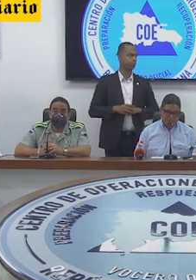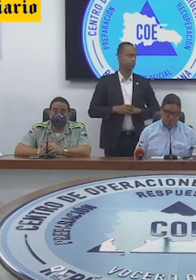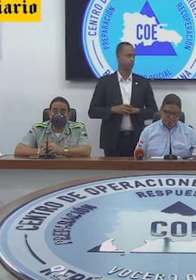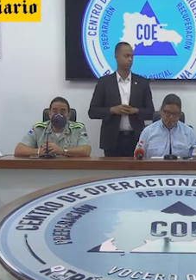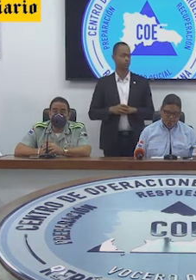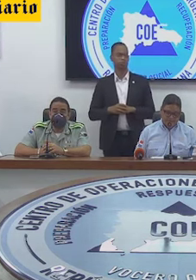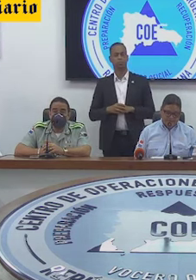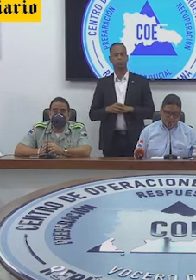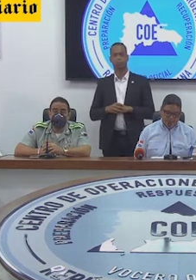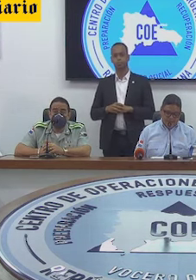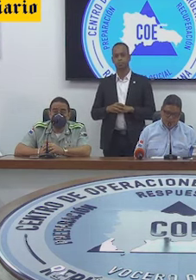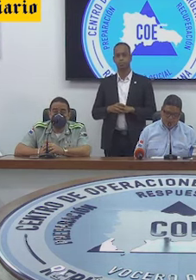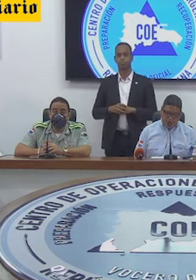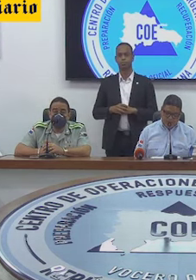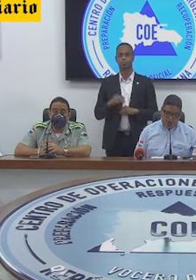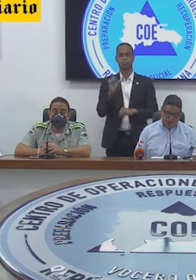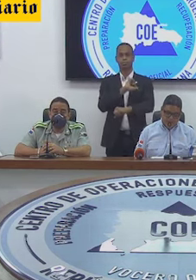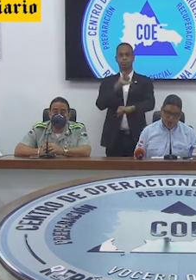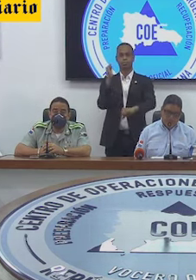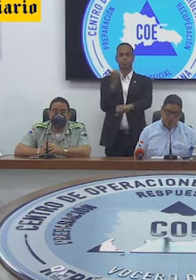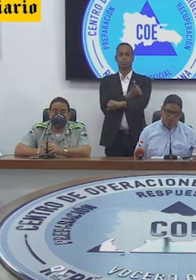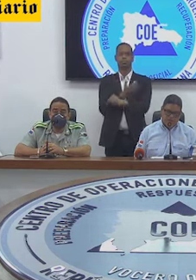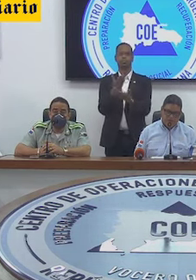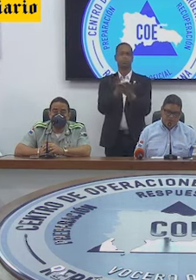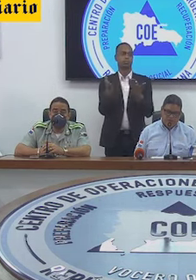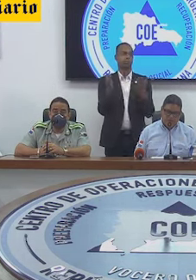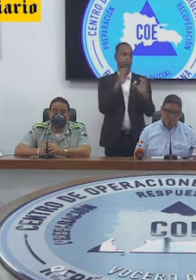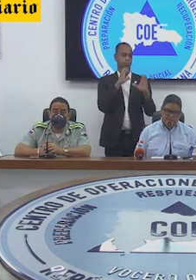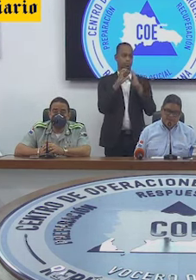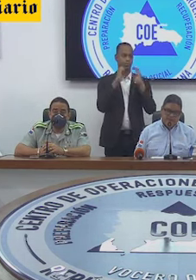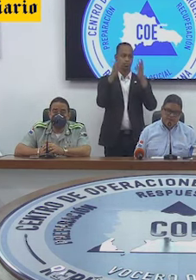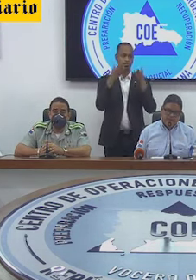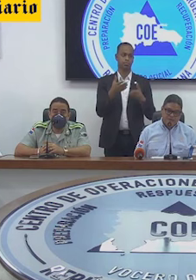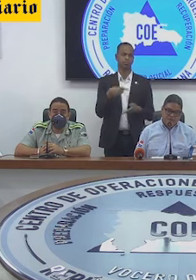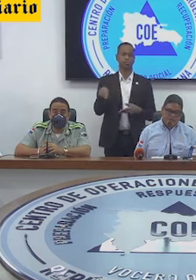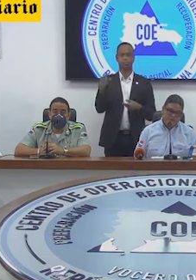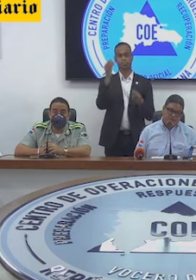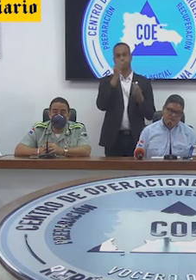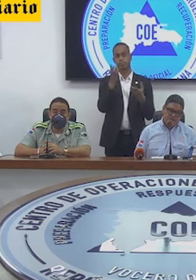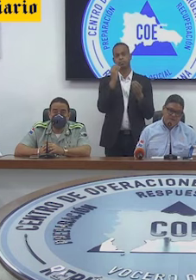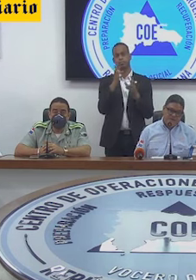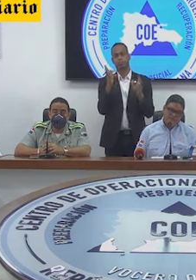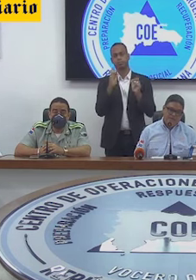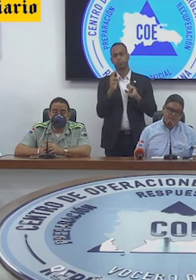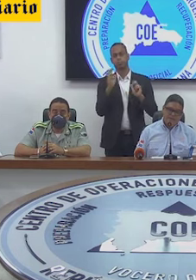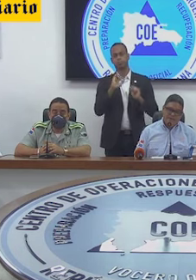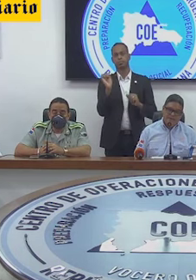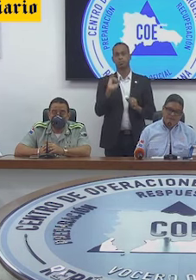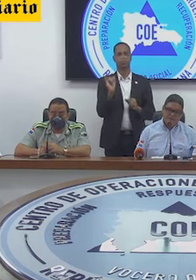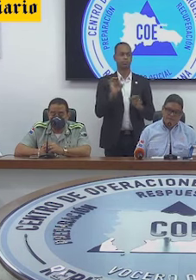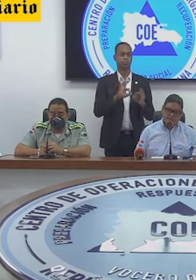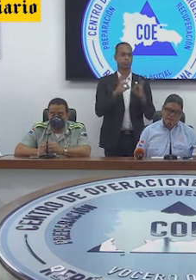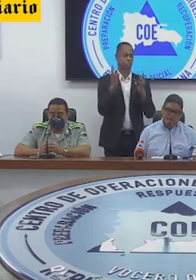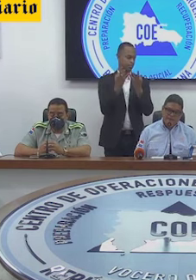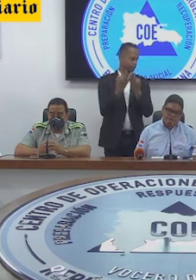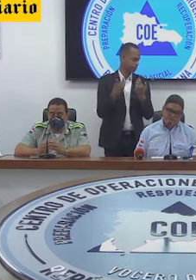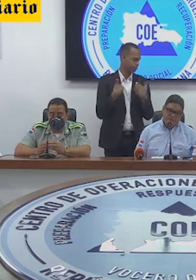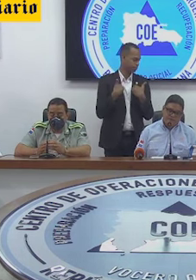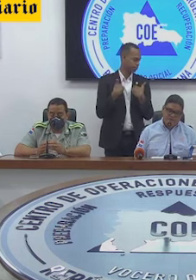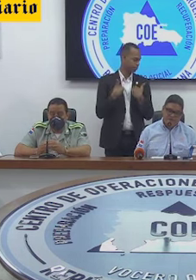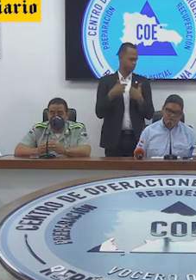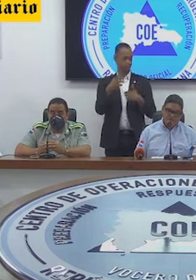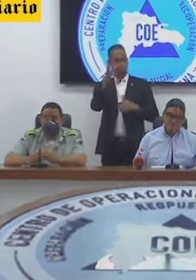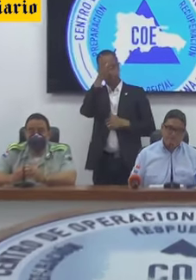las autoridades y de ustedes los comunicadores, que se hacen eco de la noticia, pero igual tenemos familia, igual tenemos padres,